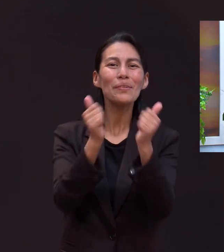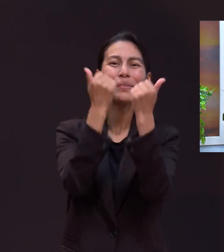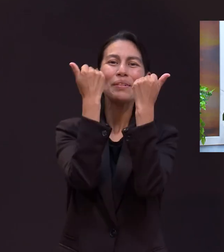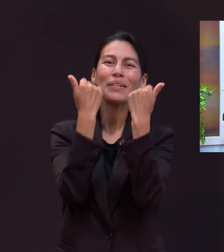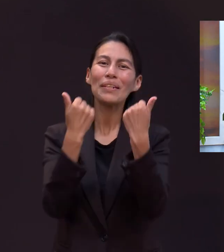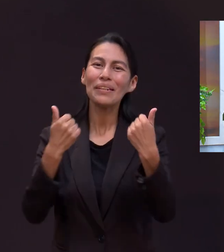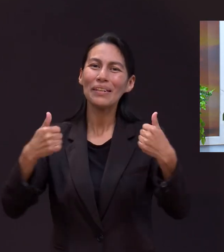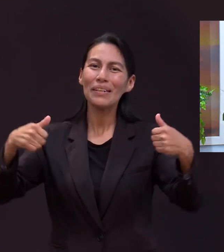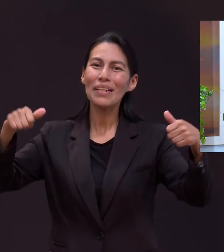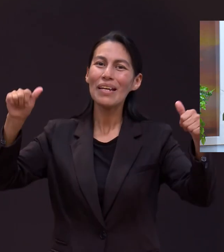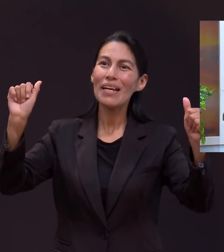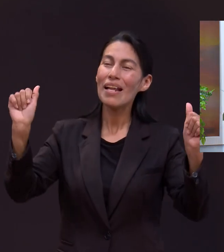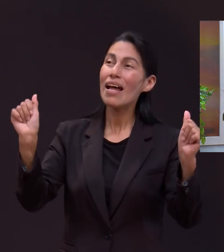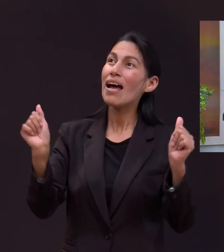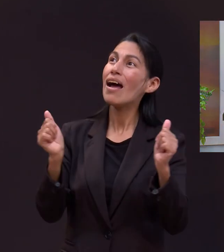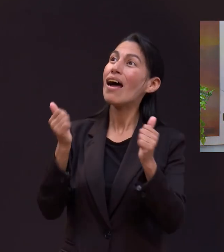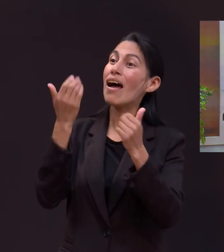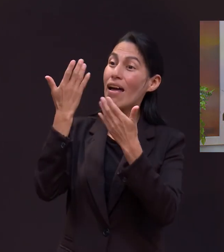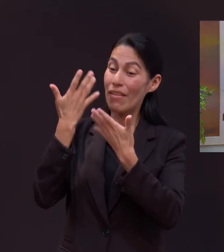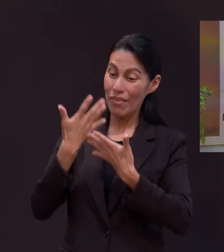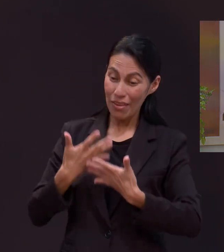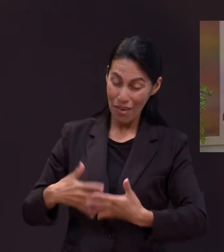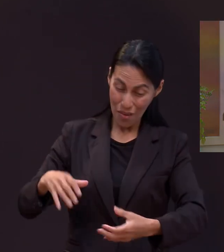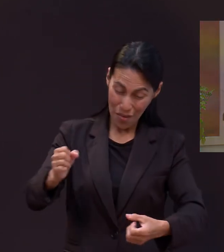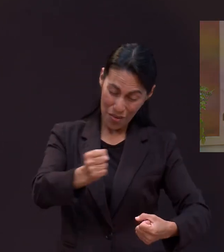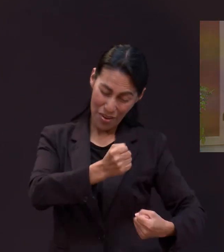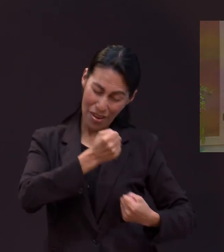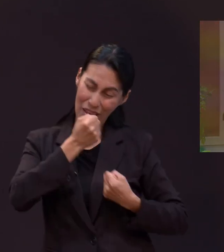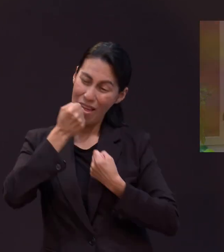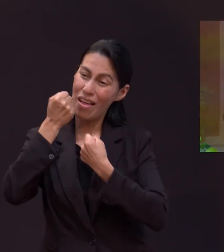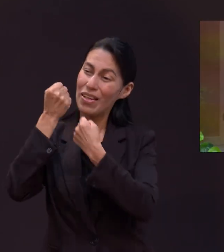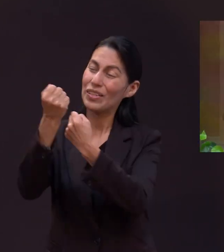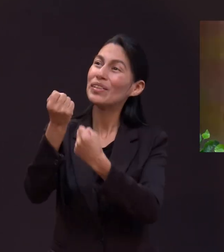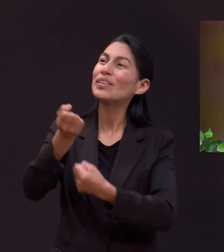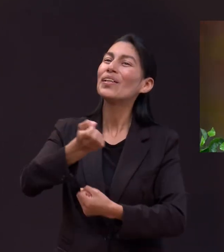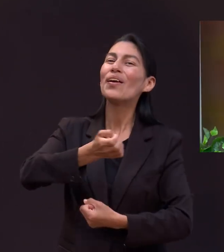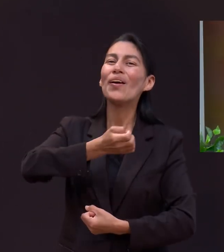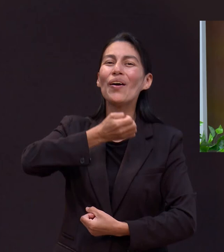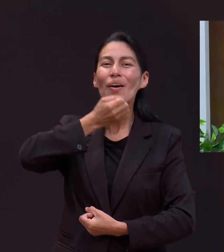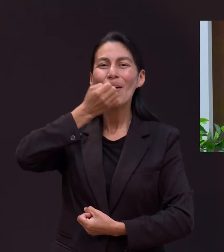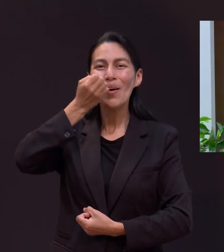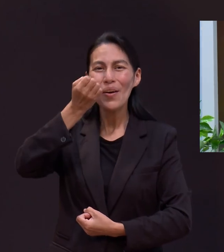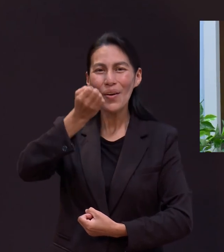aleluya soy guerrera y horas